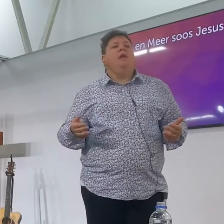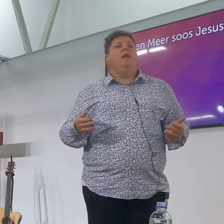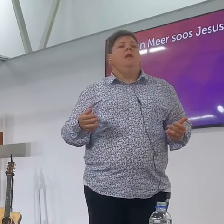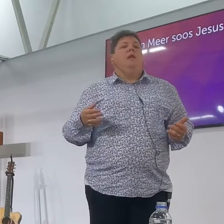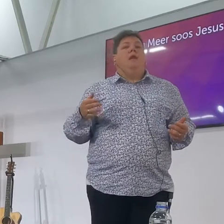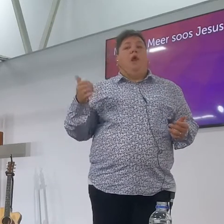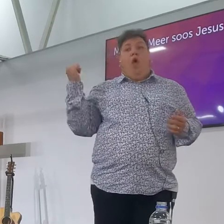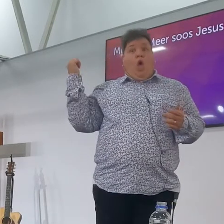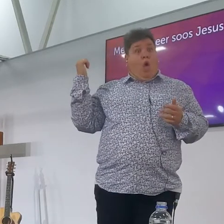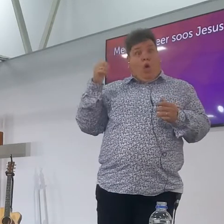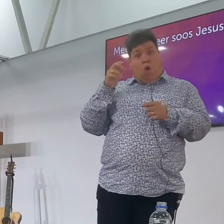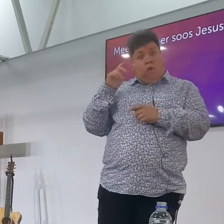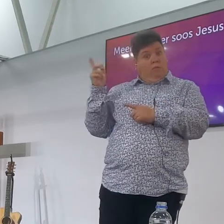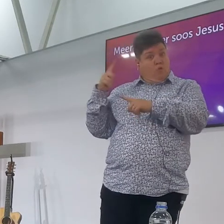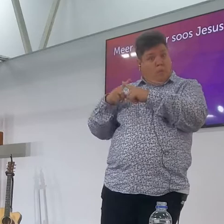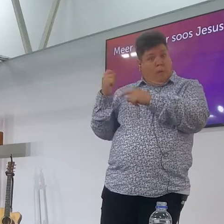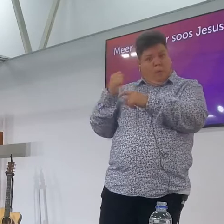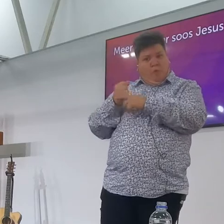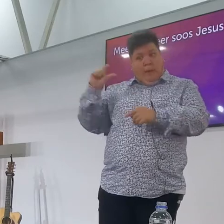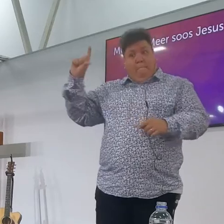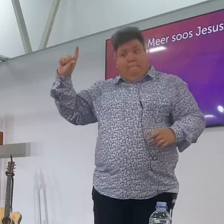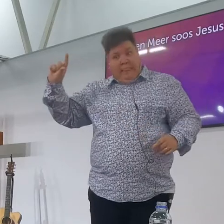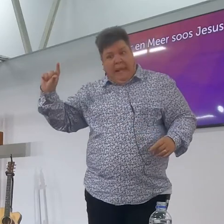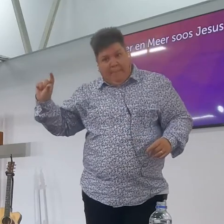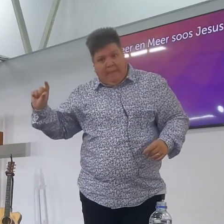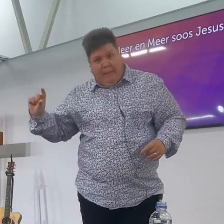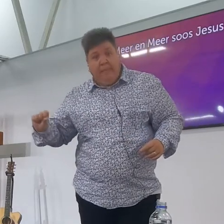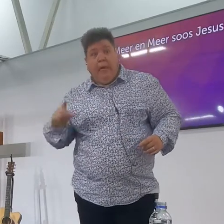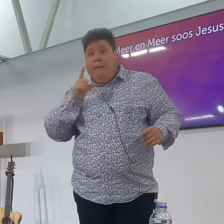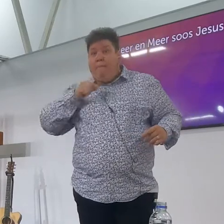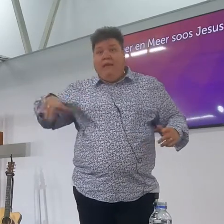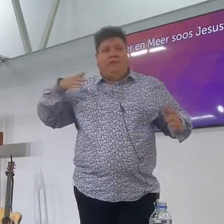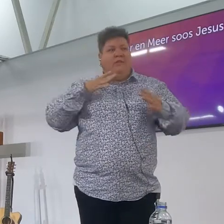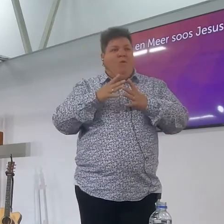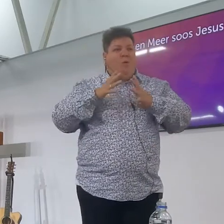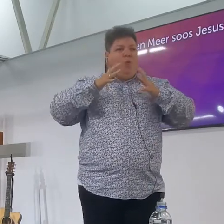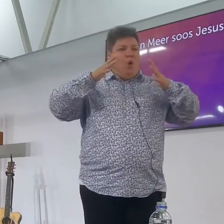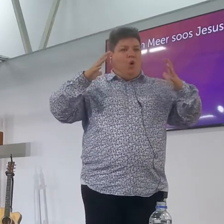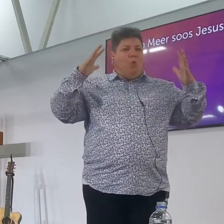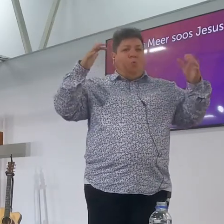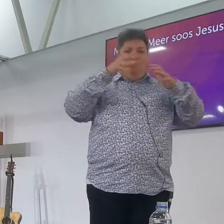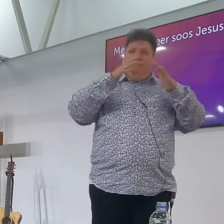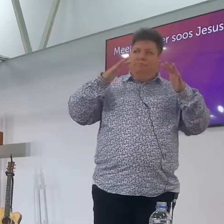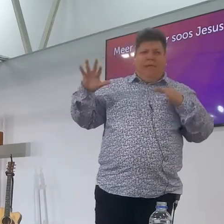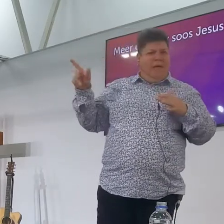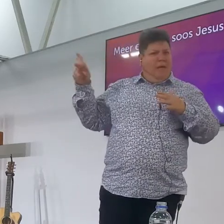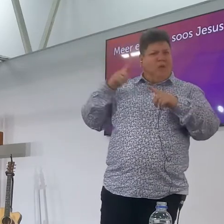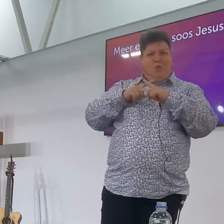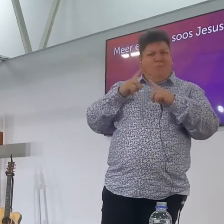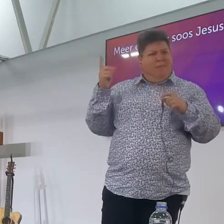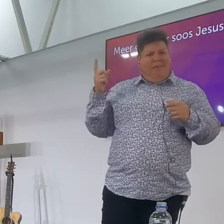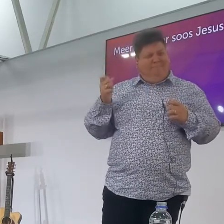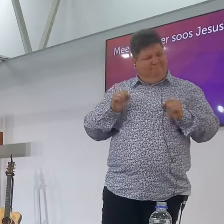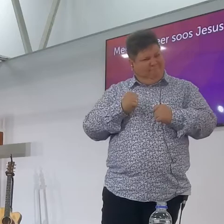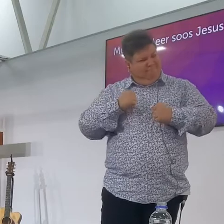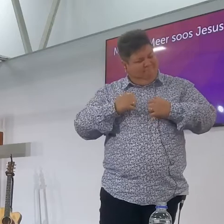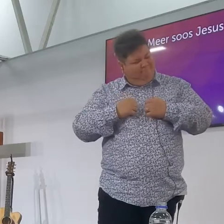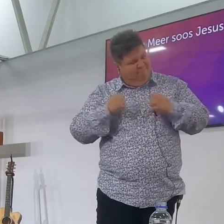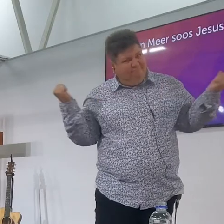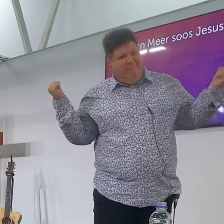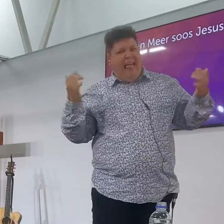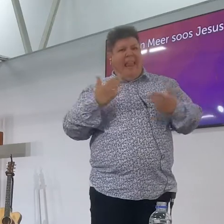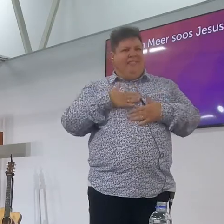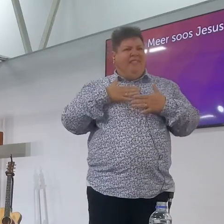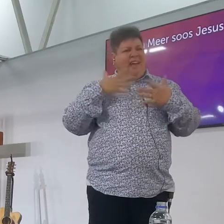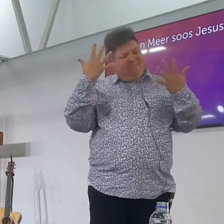Johan Delport oorbly, sodat wanneer mense met my in kontak kom, dat hulle werklik God se genade beleef. En dis wat die Heilige Gees in ons lewe wil doen. En as ek en jy